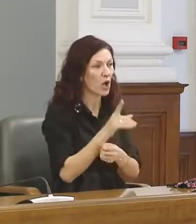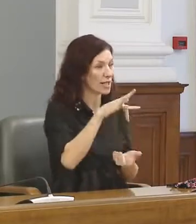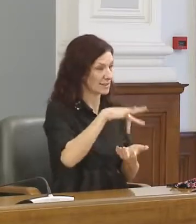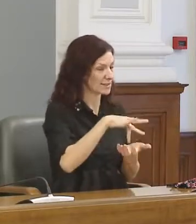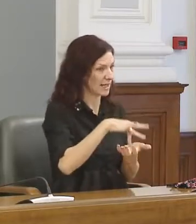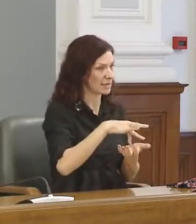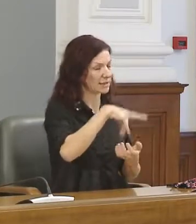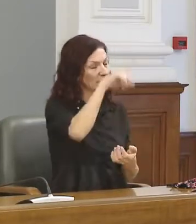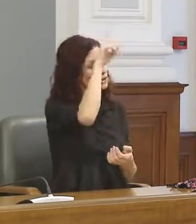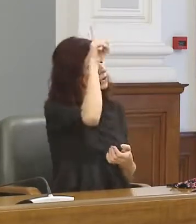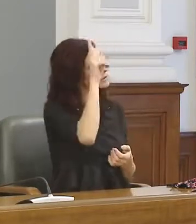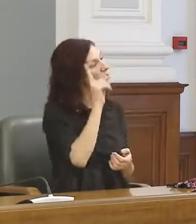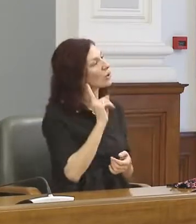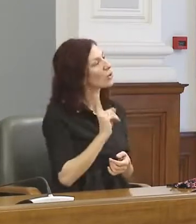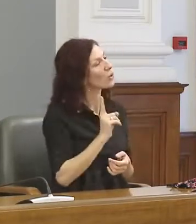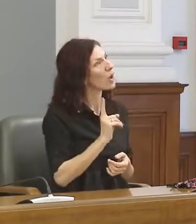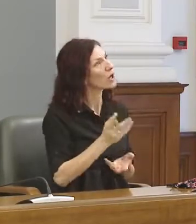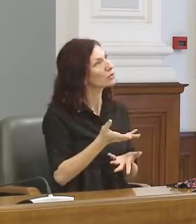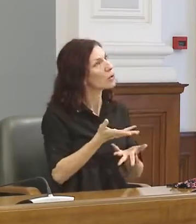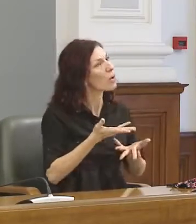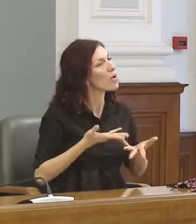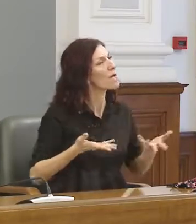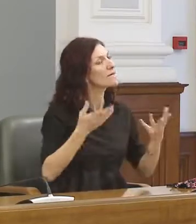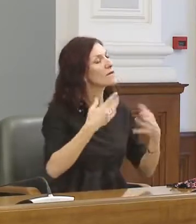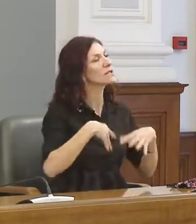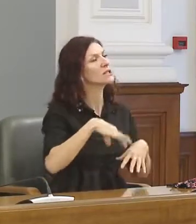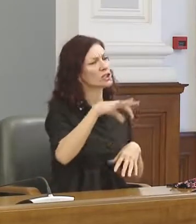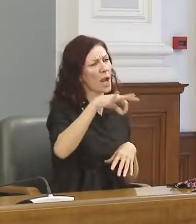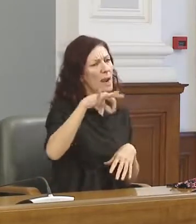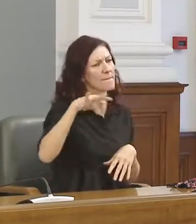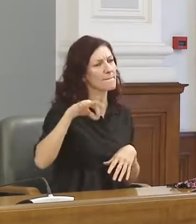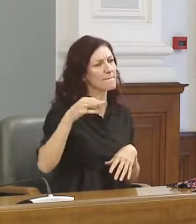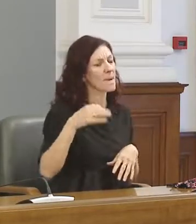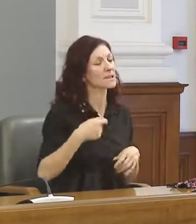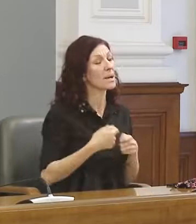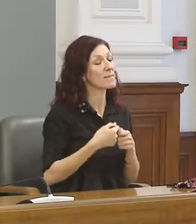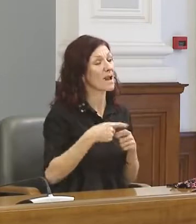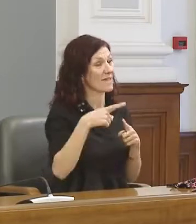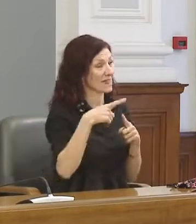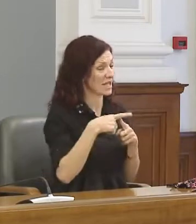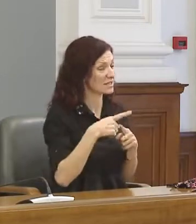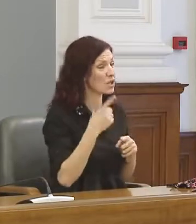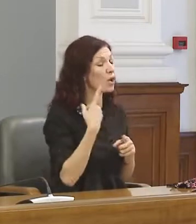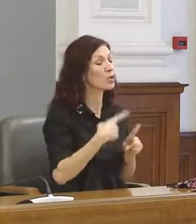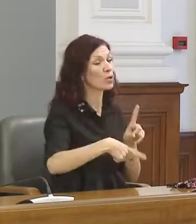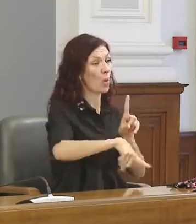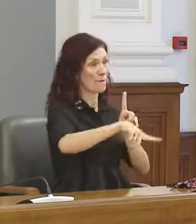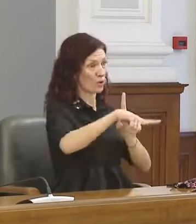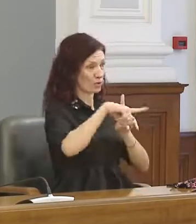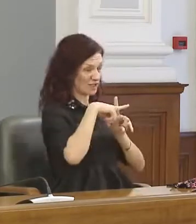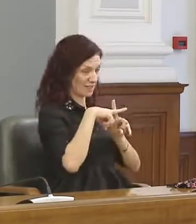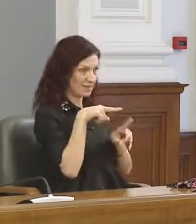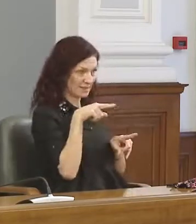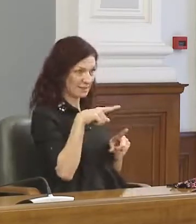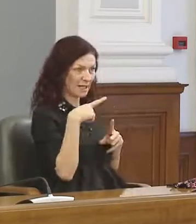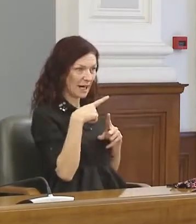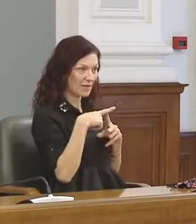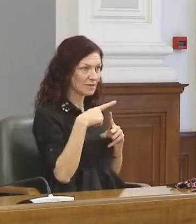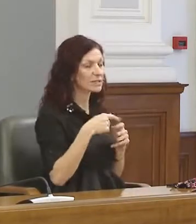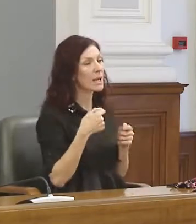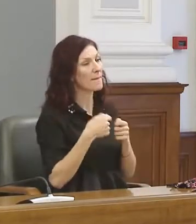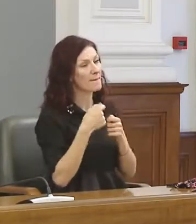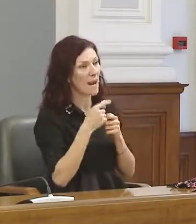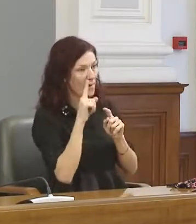столицата, когато всички пациенти се тестуват и тези, които са положителен с такъв тест, те прави